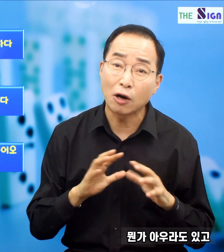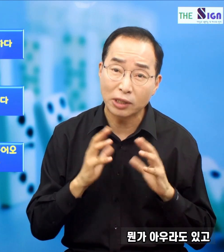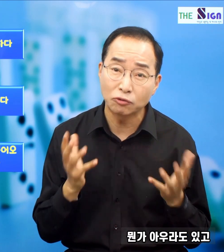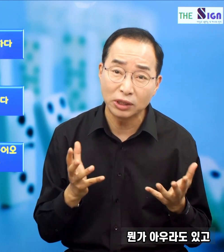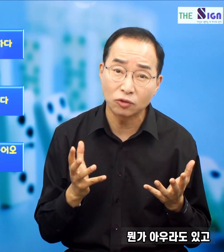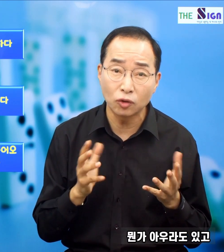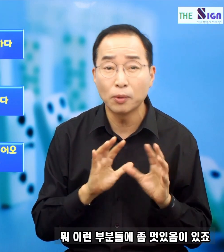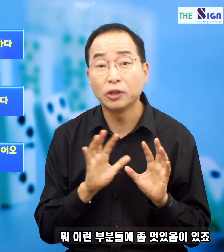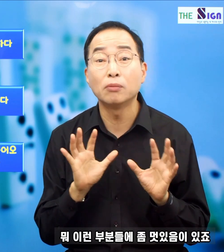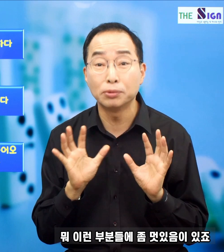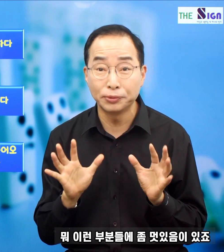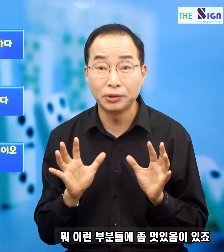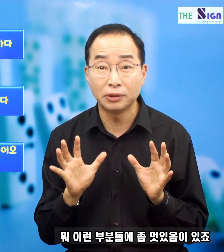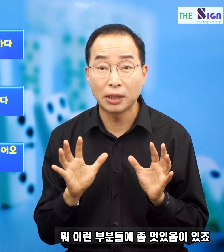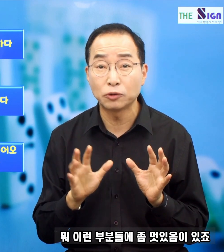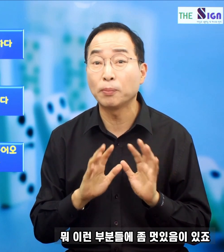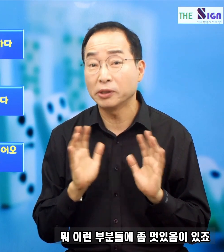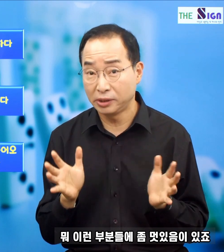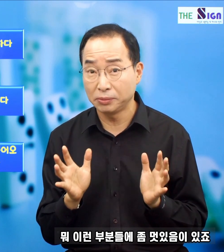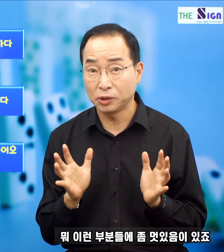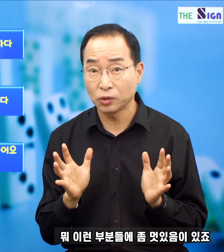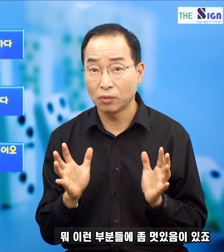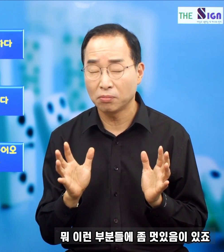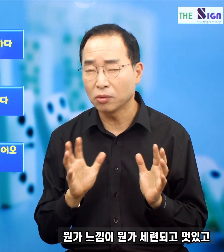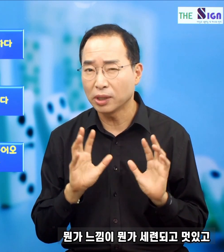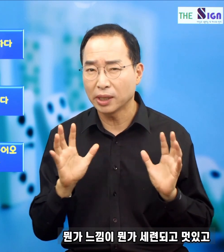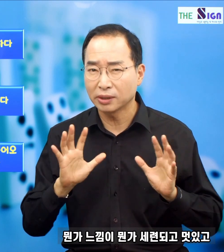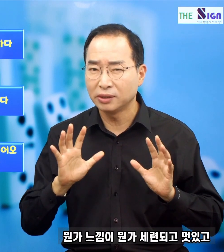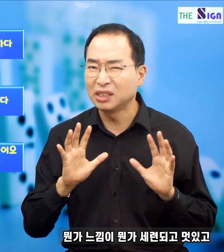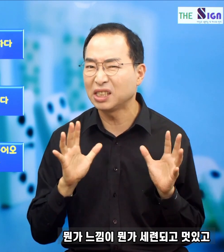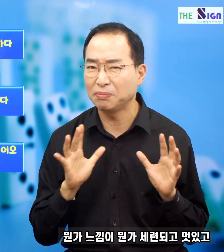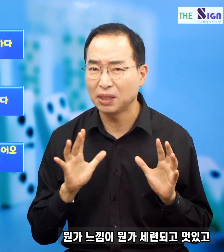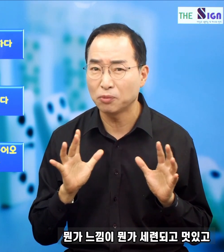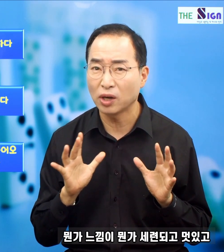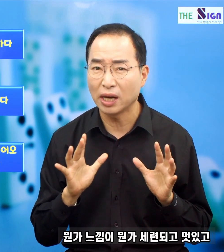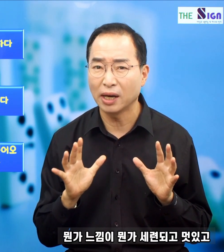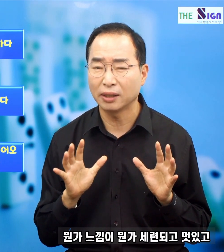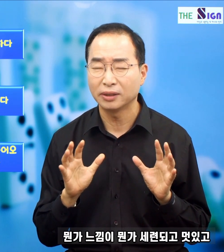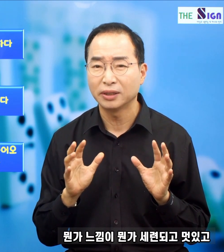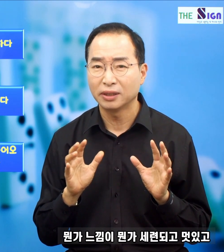아우라도 있고 뭐 이런 부분들에 좀 멋있음이 있죠. 뭔가 그 느낌이 뭔가